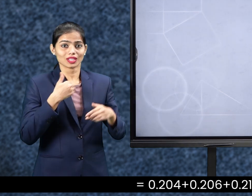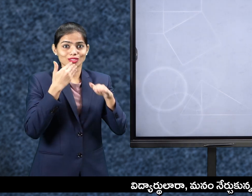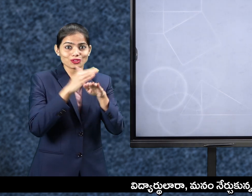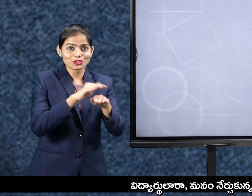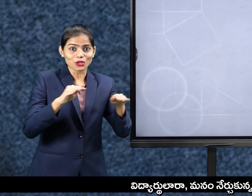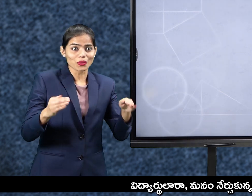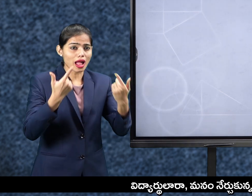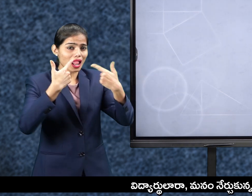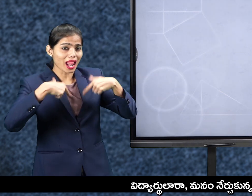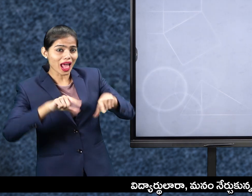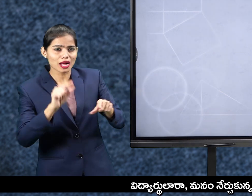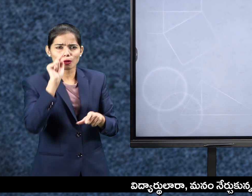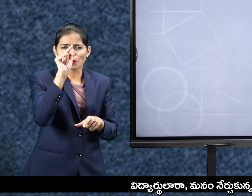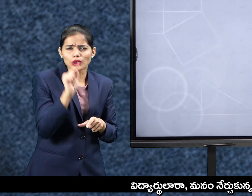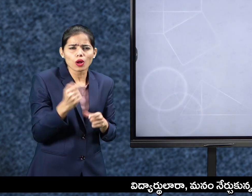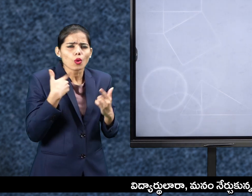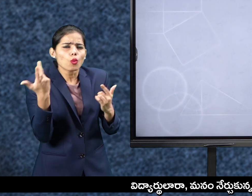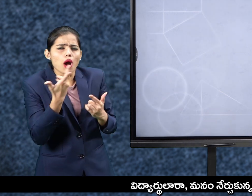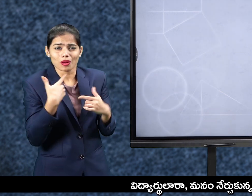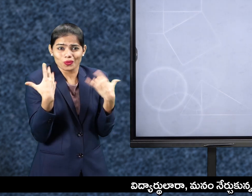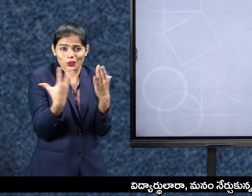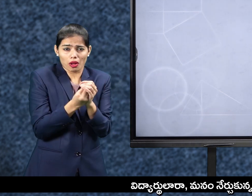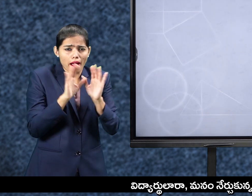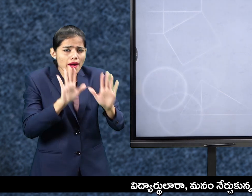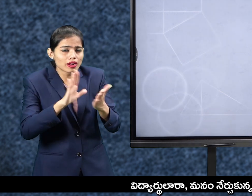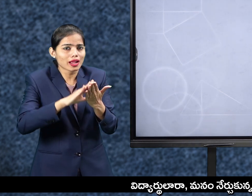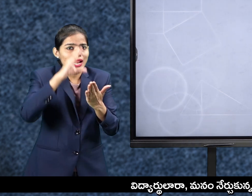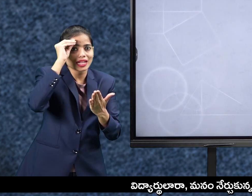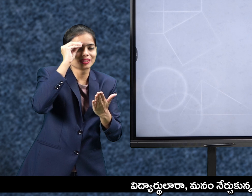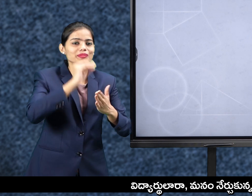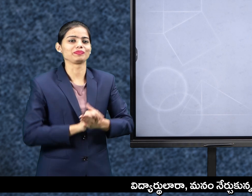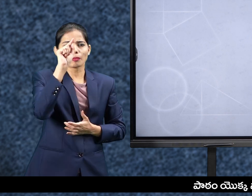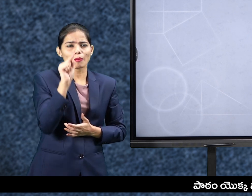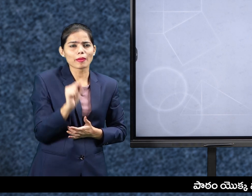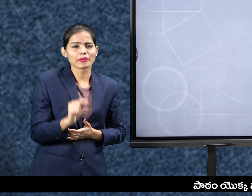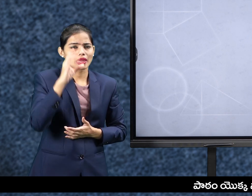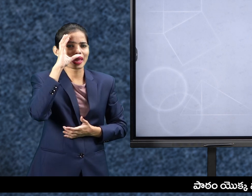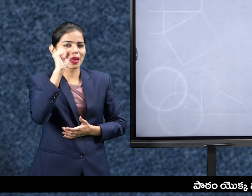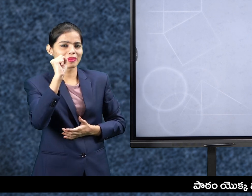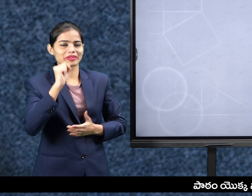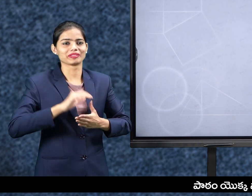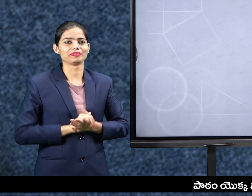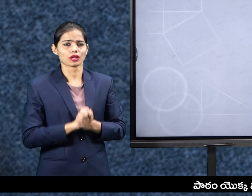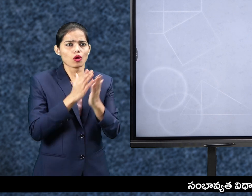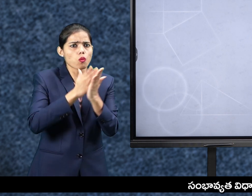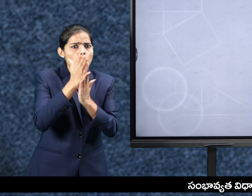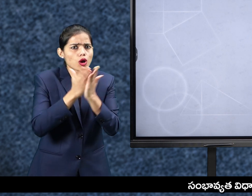సో స్టూడెంట్స్, మనం నేర్చుకున్న వాటిని మరోసారి క్లుప్తంగా చెప్పుకుందాం. సో ఈ పాఠం యొక్క సారాంశం ఏంటి?